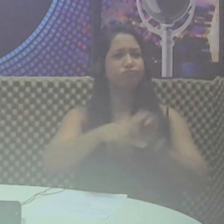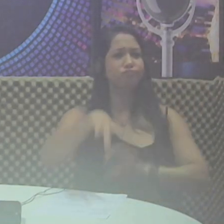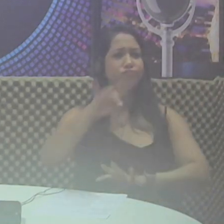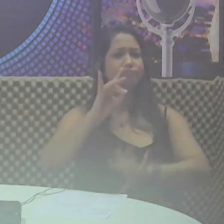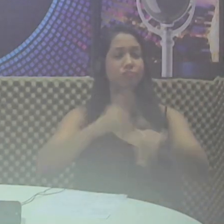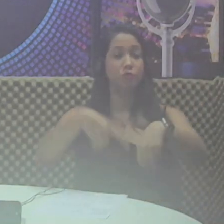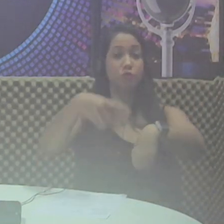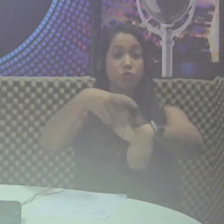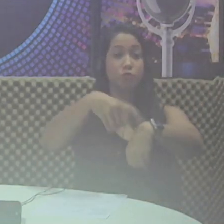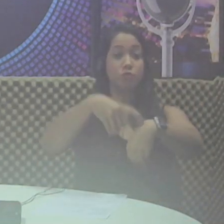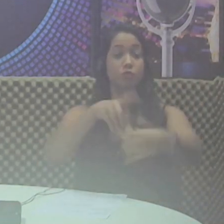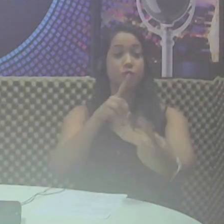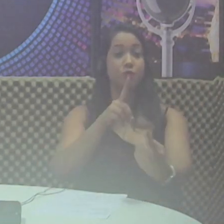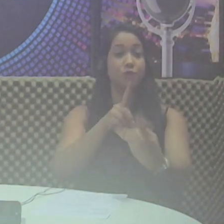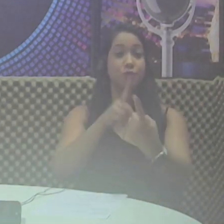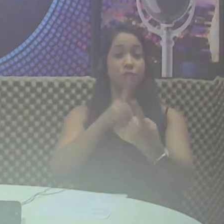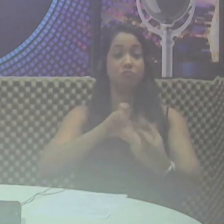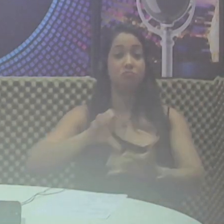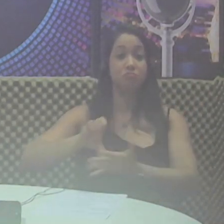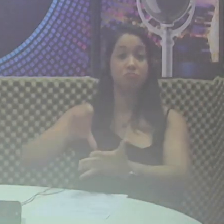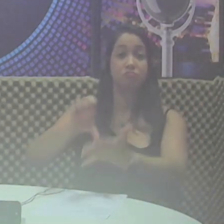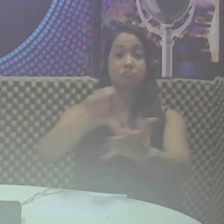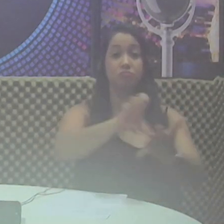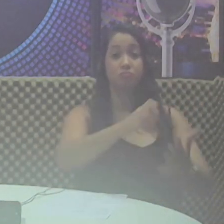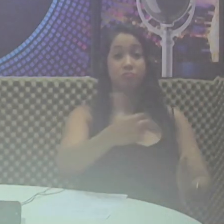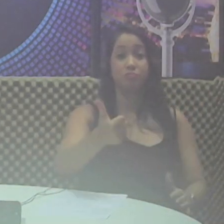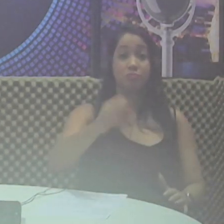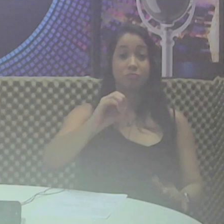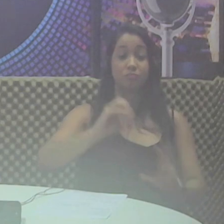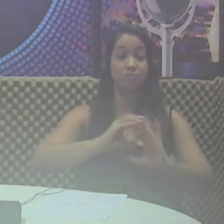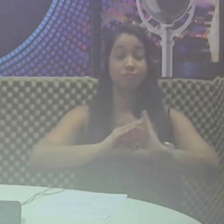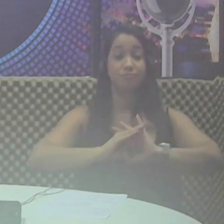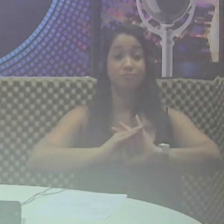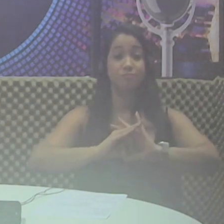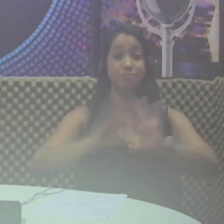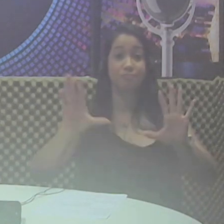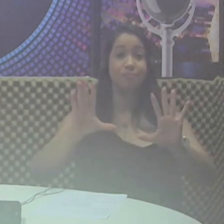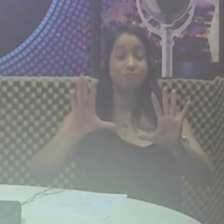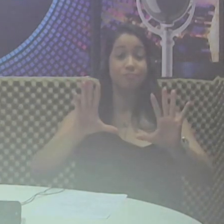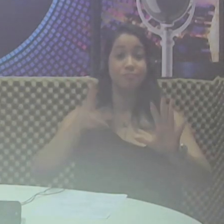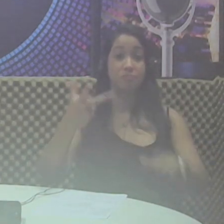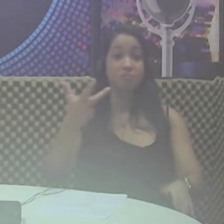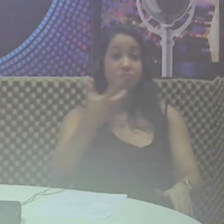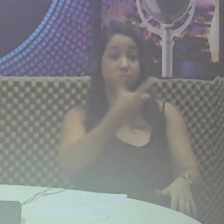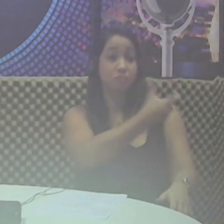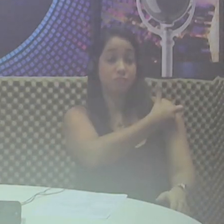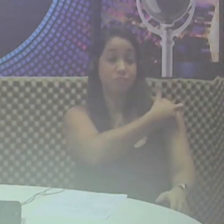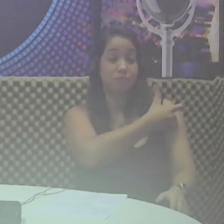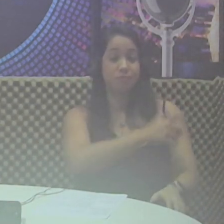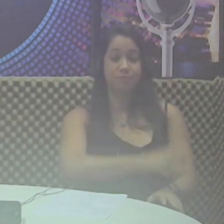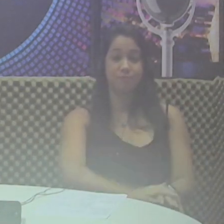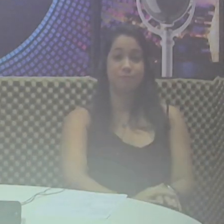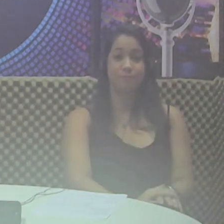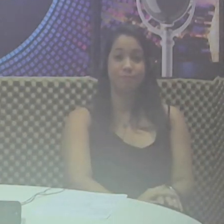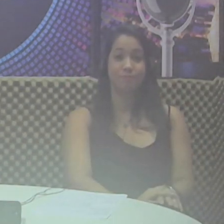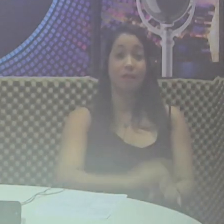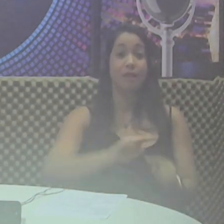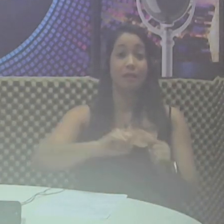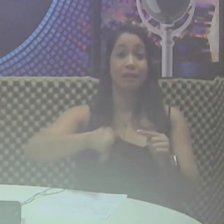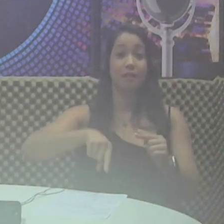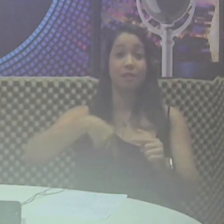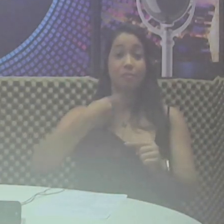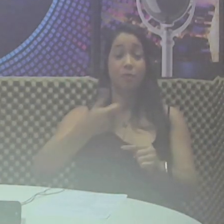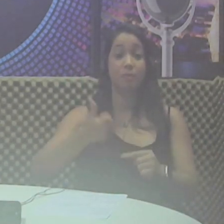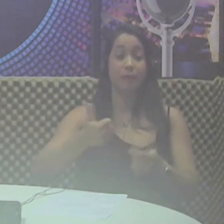horário de atendimento em uma das 10 unidades disponibilizadas para aplicação das doses. Após o primeiro